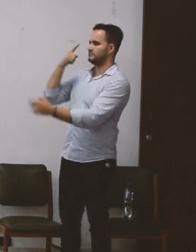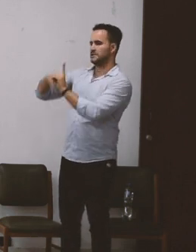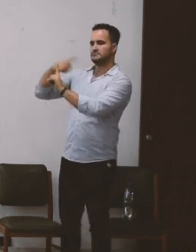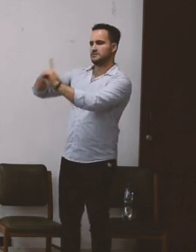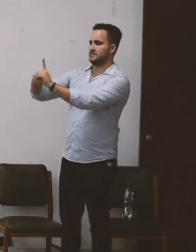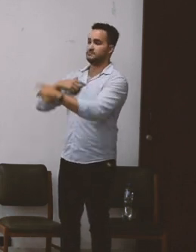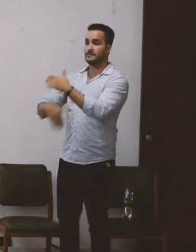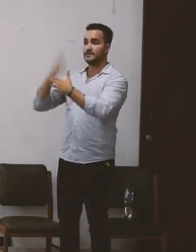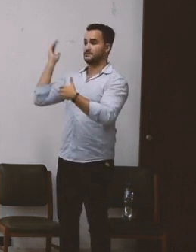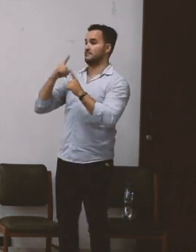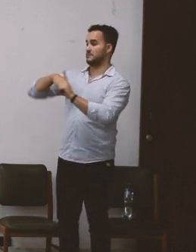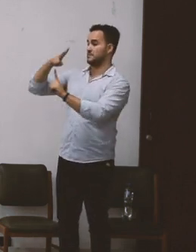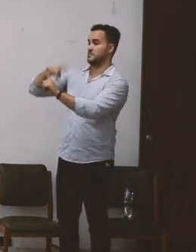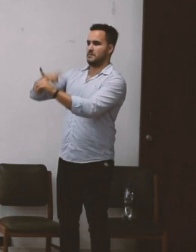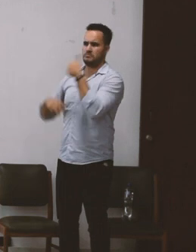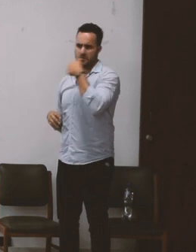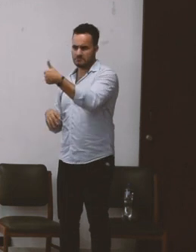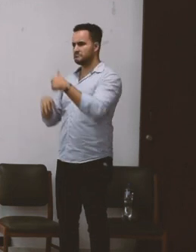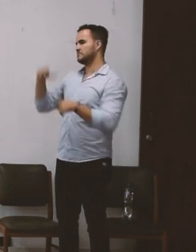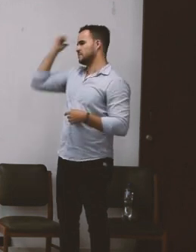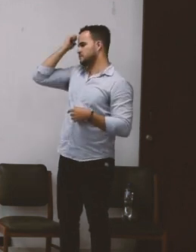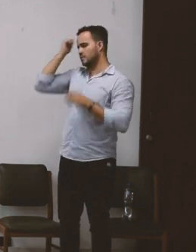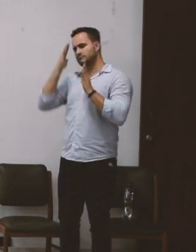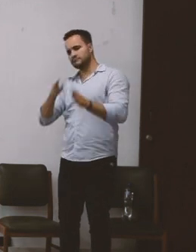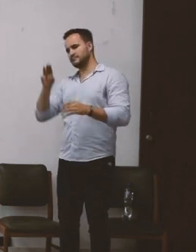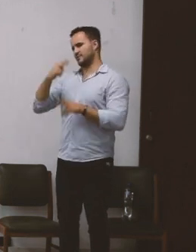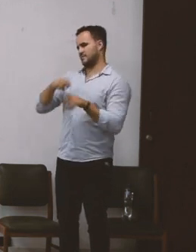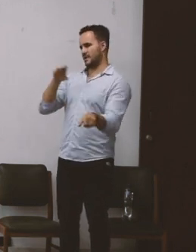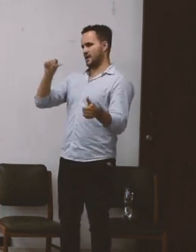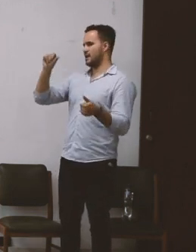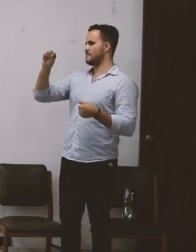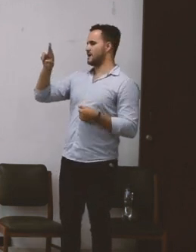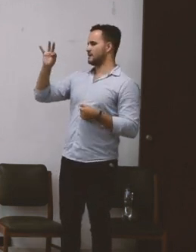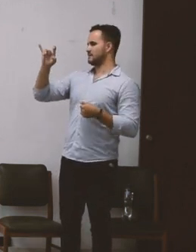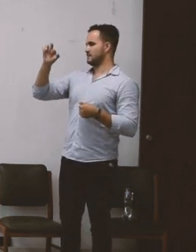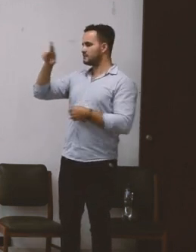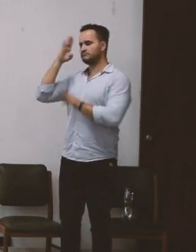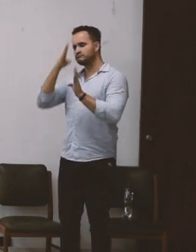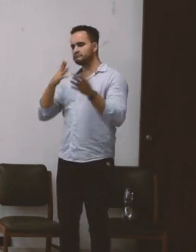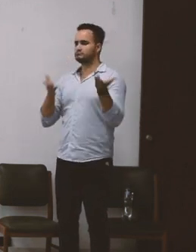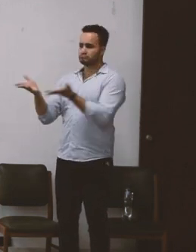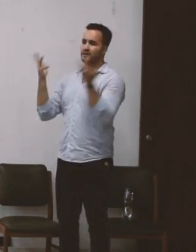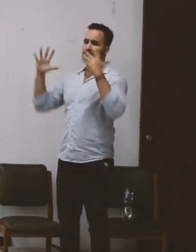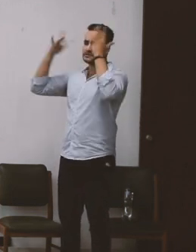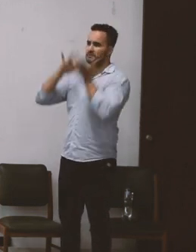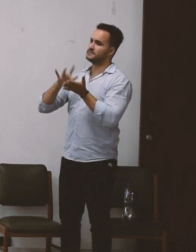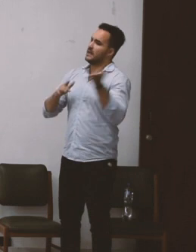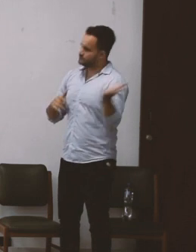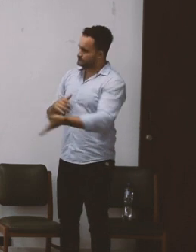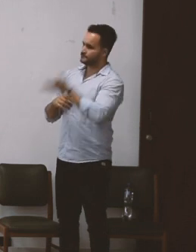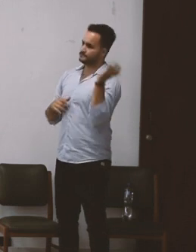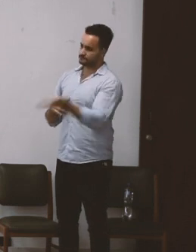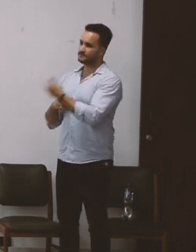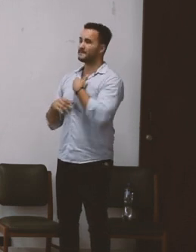maestra atendía las necesidades particulares de aprendizaje de Martí y le hacían participar en los festivales de la escuela. Por el contrario, las